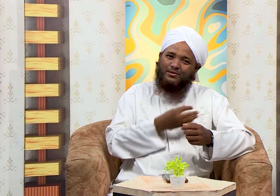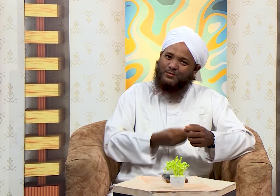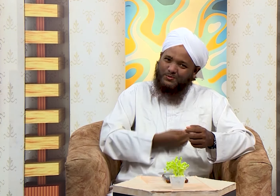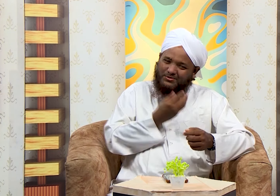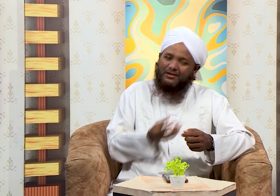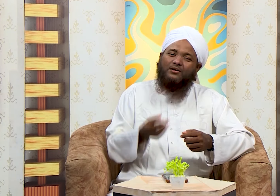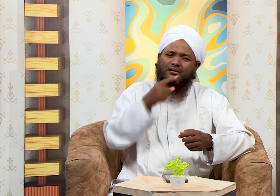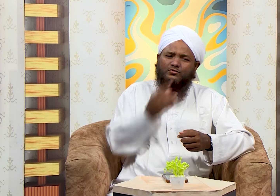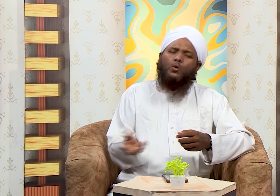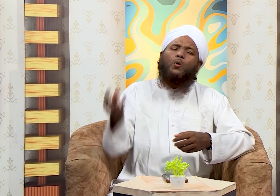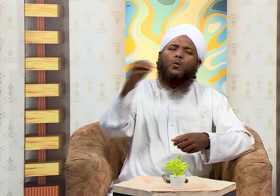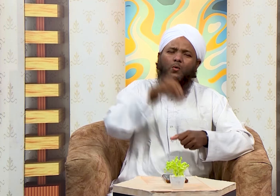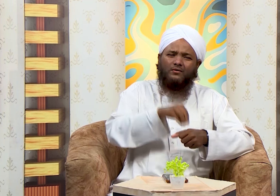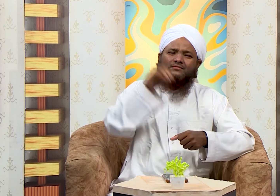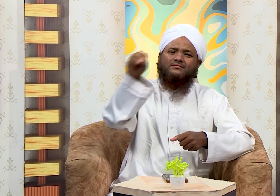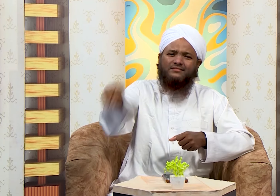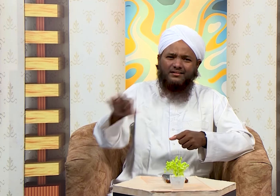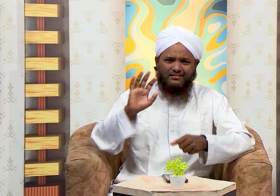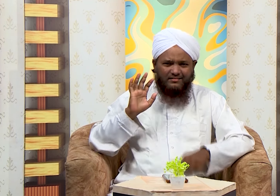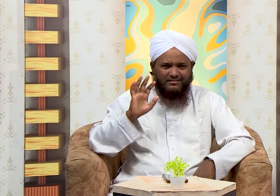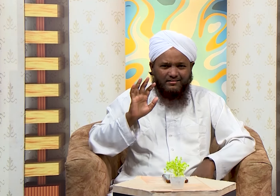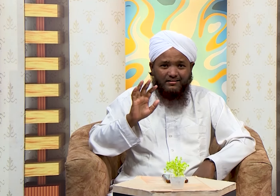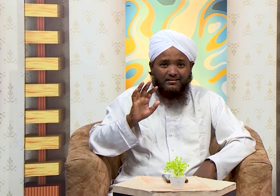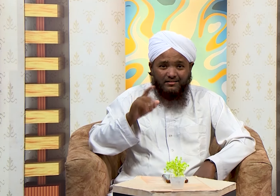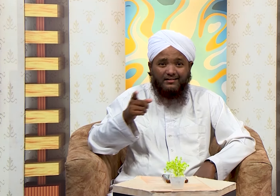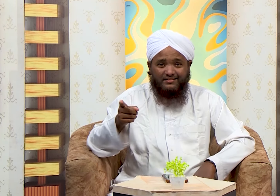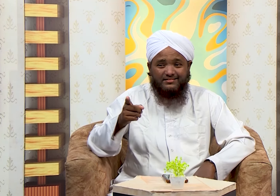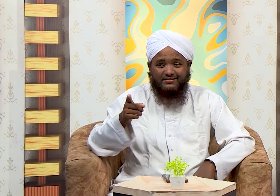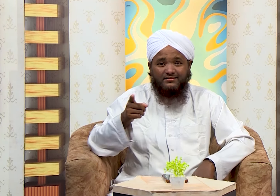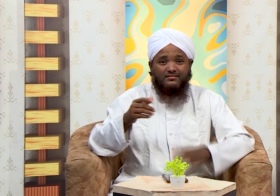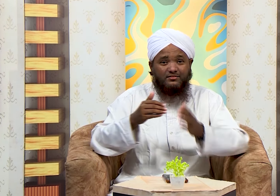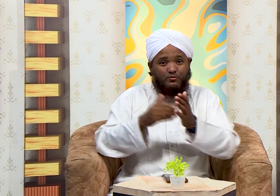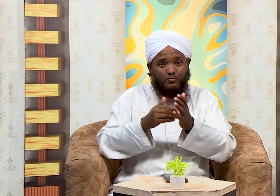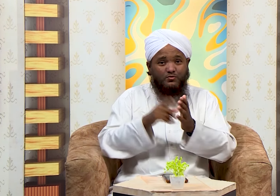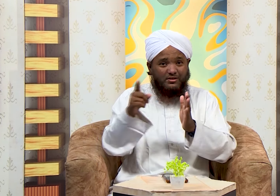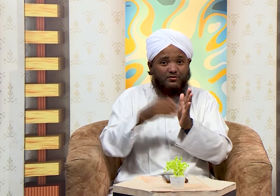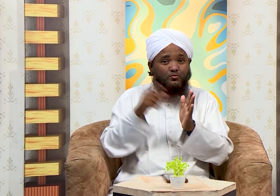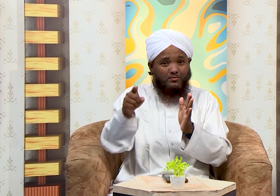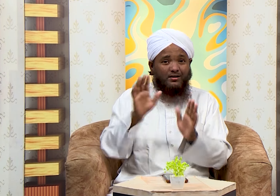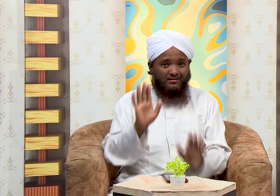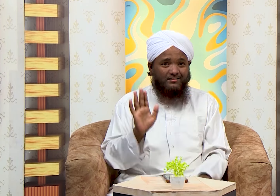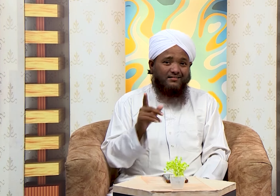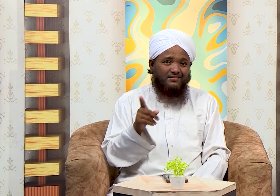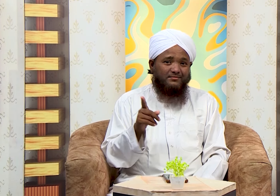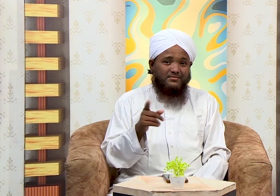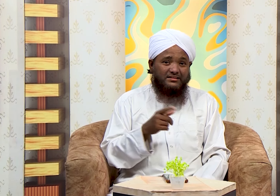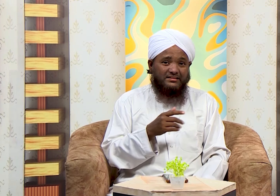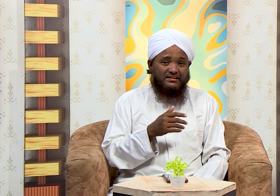دل جوئی ہو جائے حالکہ سختی کا انداز تو اس کا بھی تھا لیکن فرمایا کہ دل جوئی ہو جائے اس لئے زیادہ دینے کا مجھے